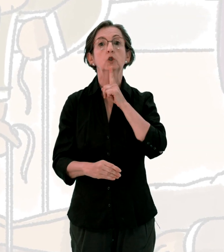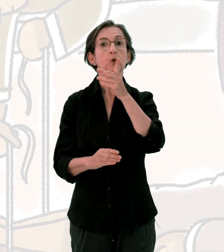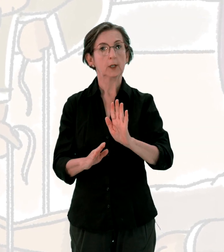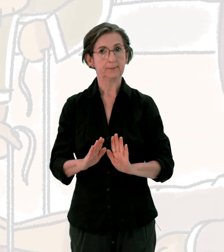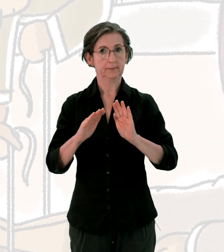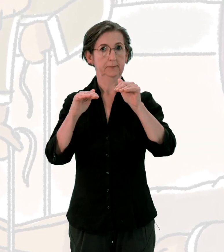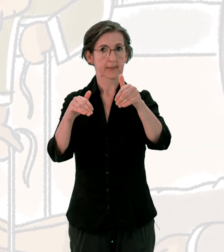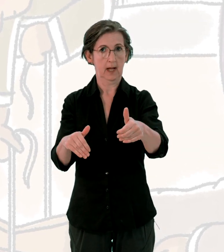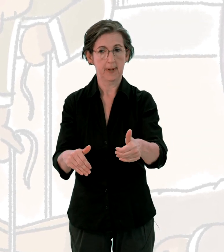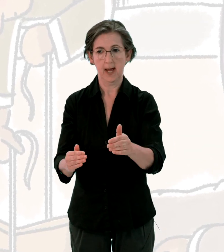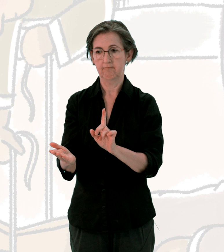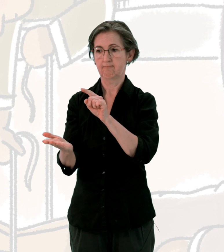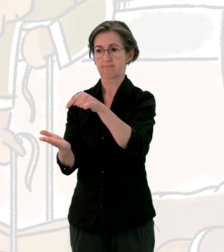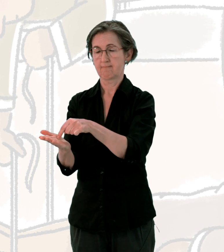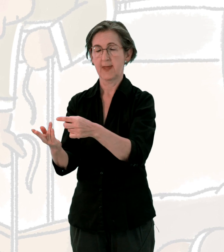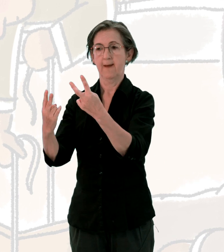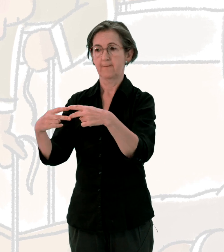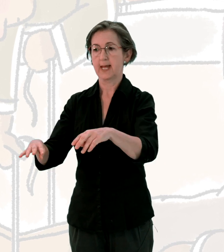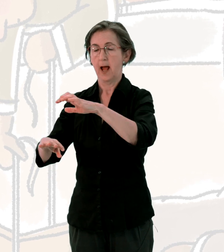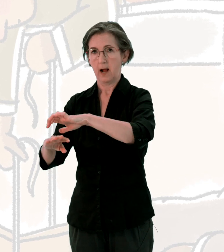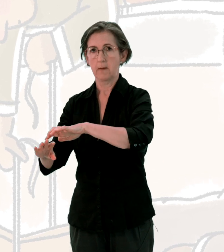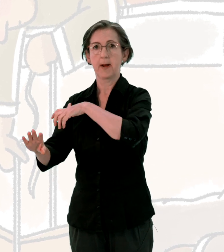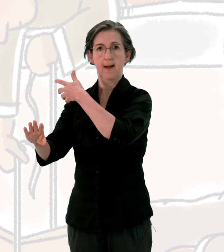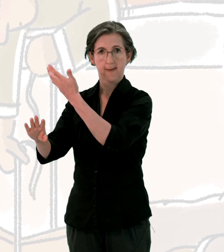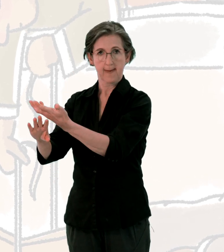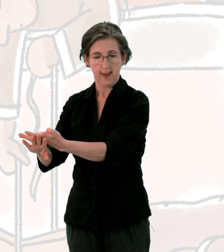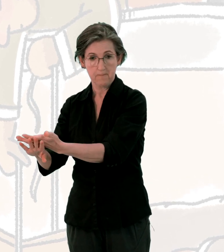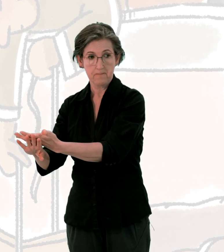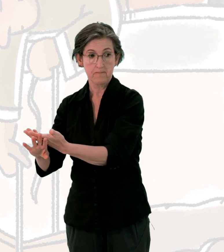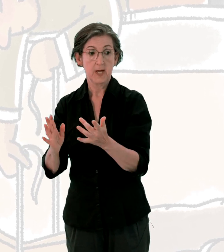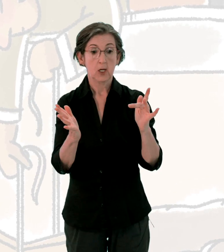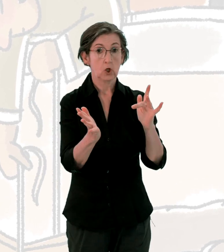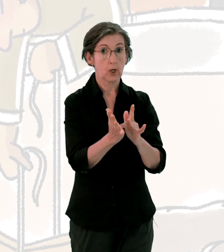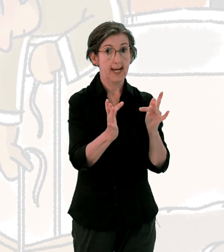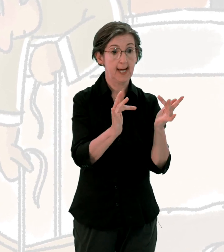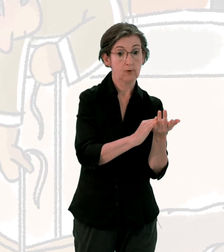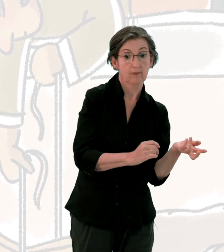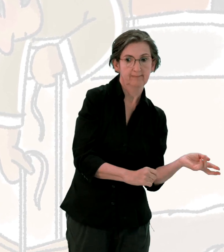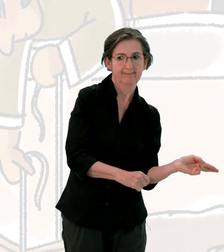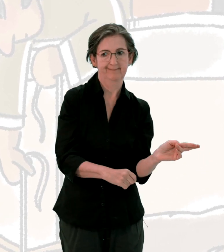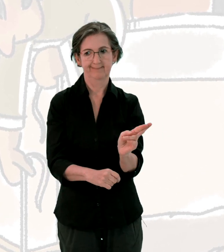Quelques jours après, Jésus revient à Capernaüm. On apprend qu'il est à la